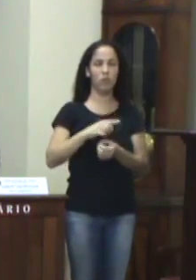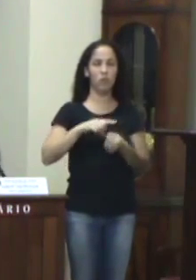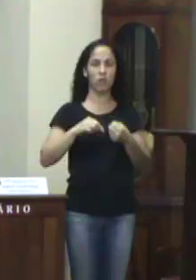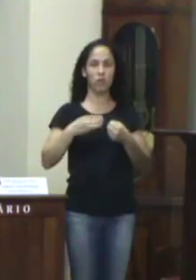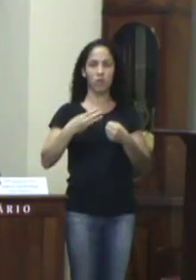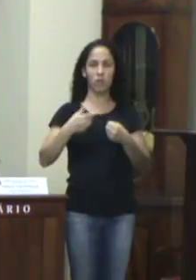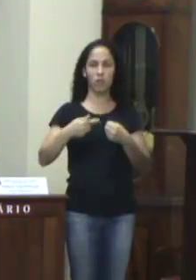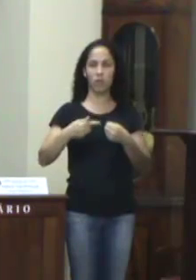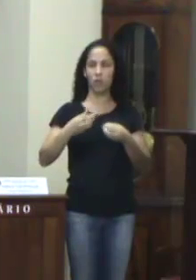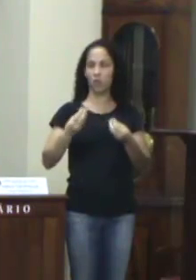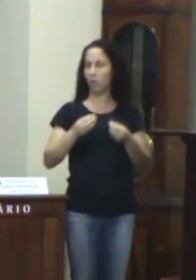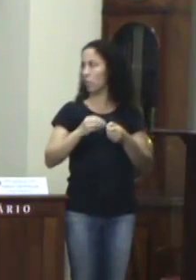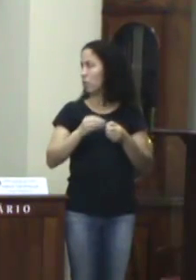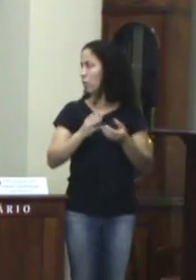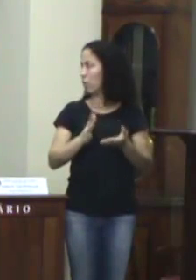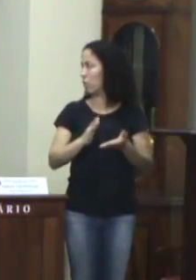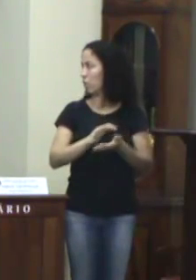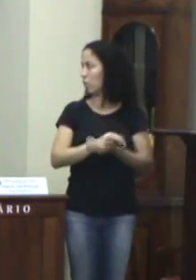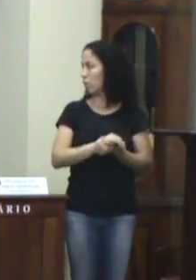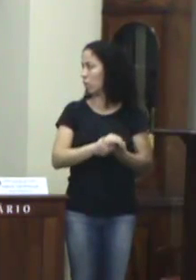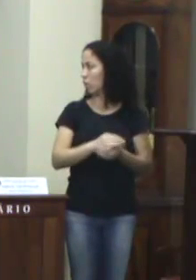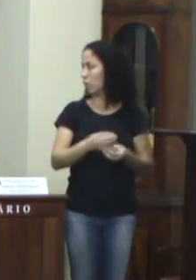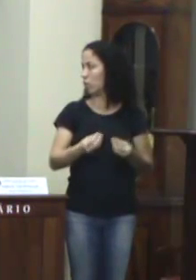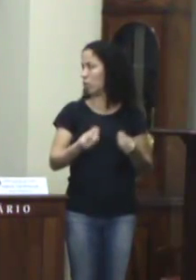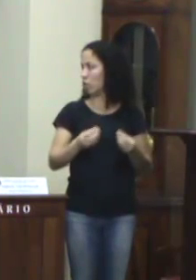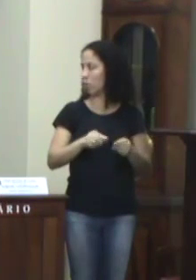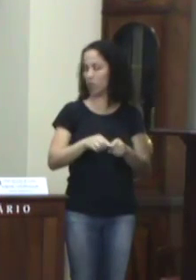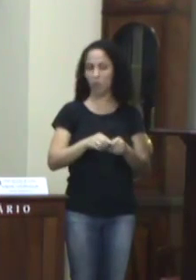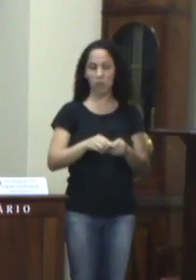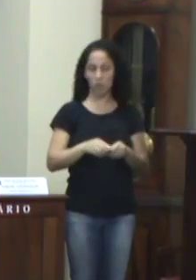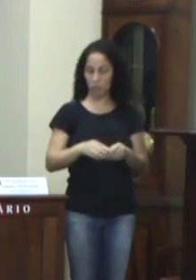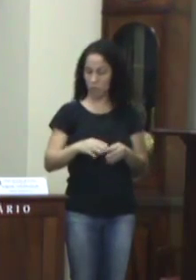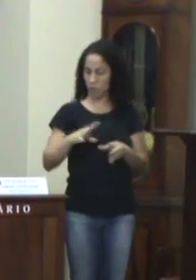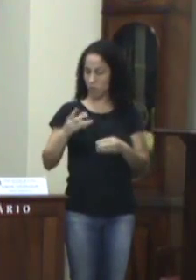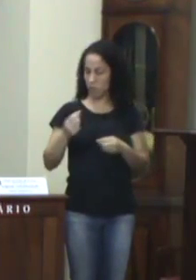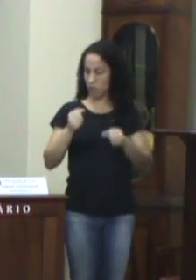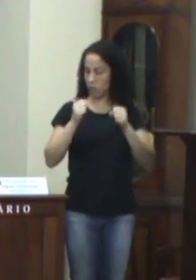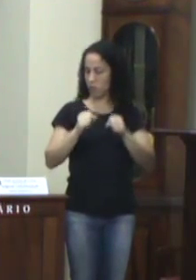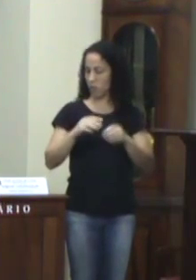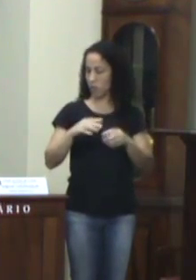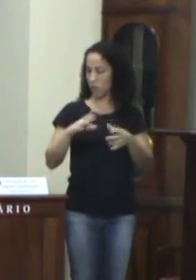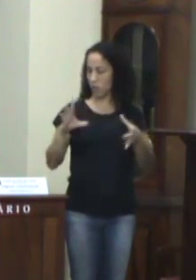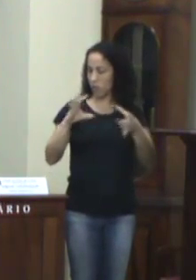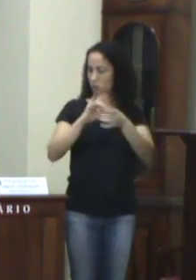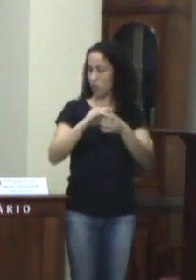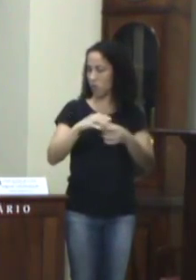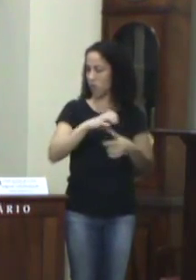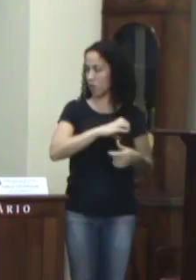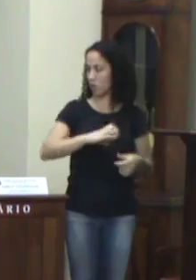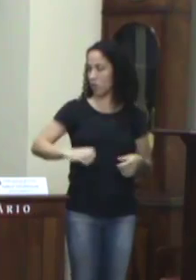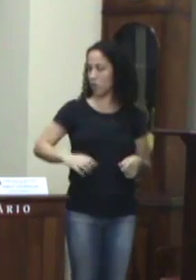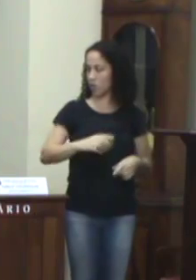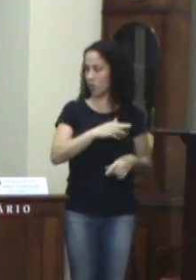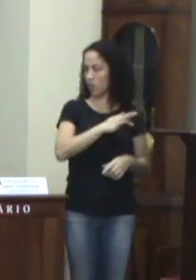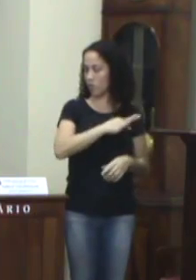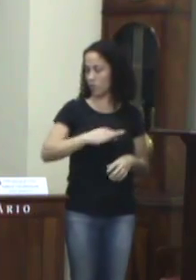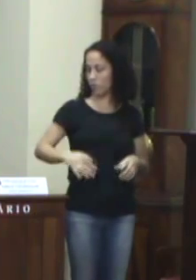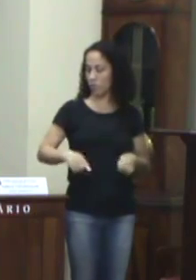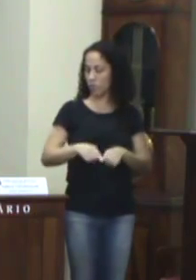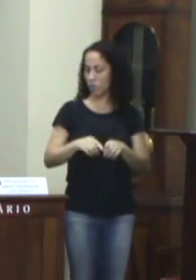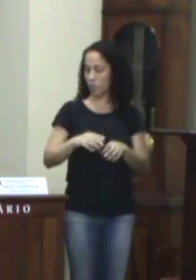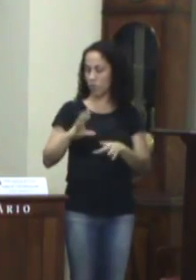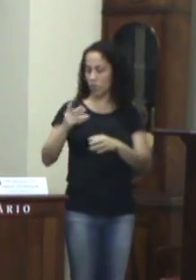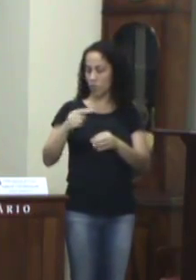37. A administração pública, direta e indireta, de qualquer dos poderes da União, dos Estados, do Distrito Federal e dos